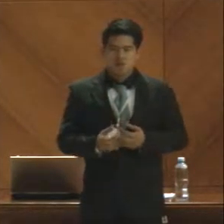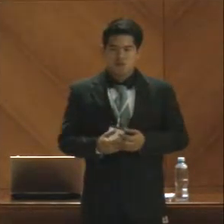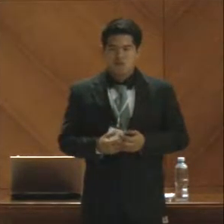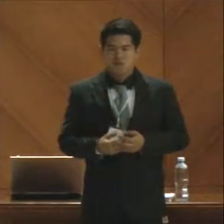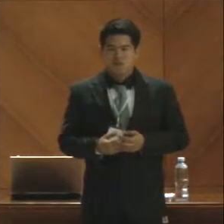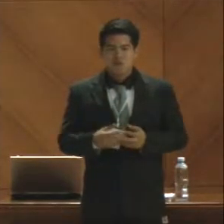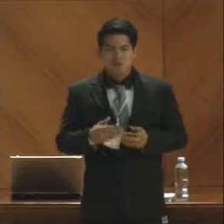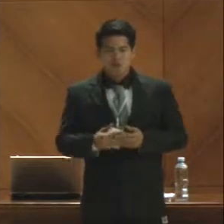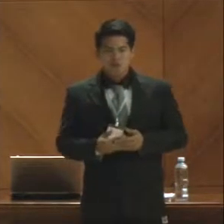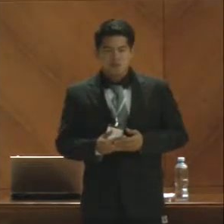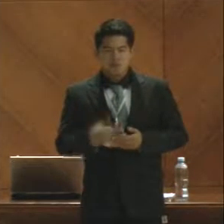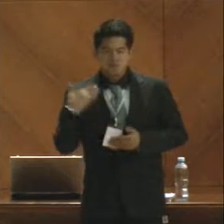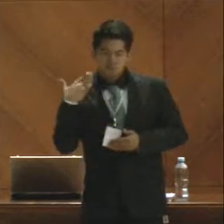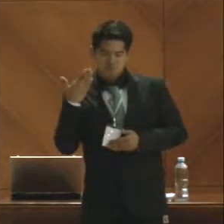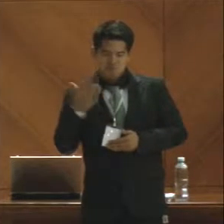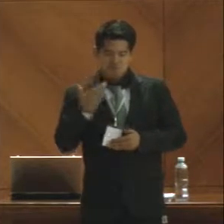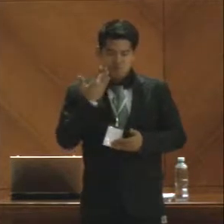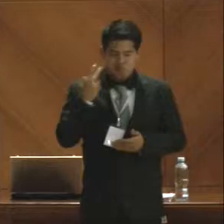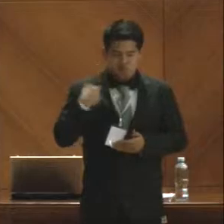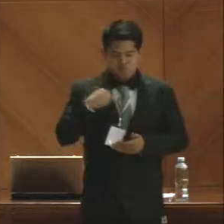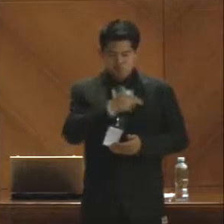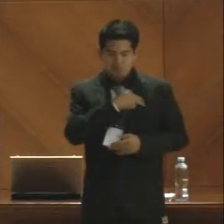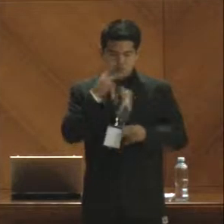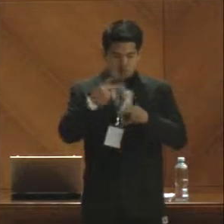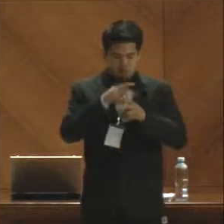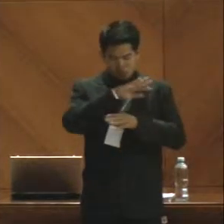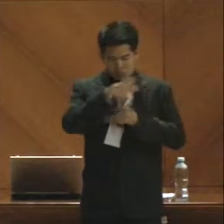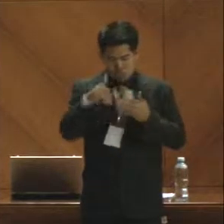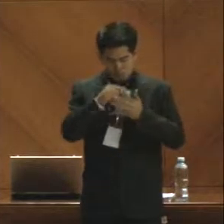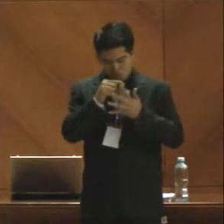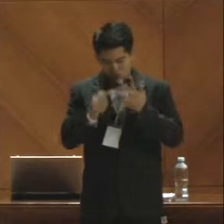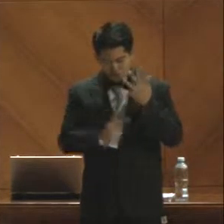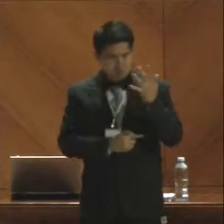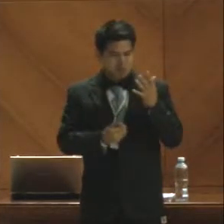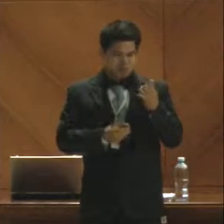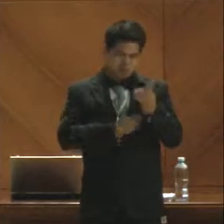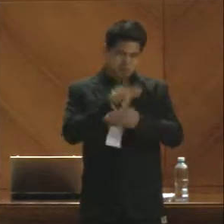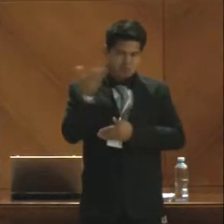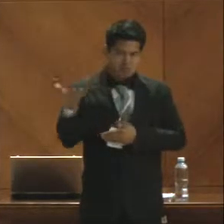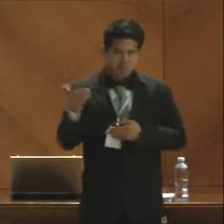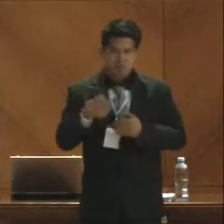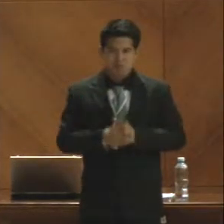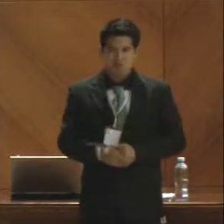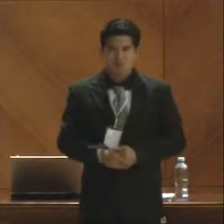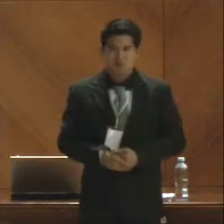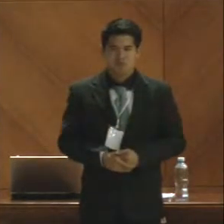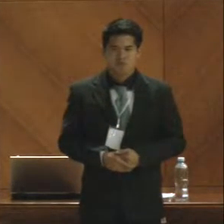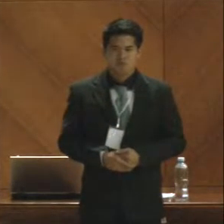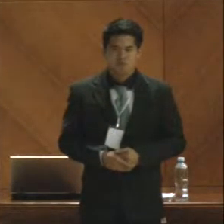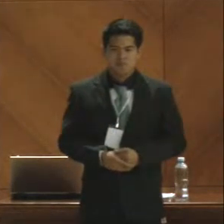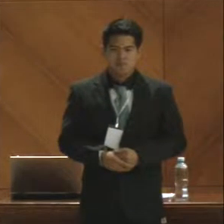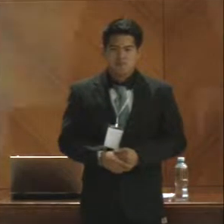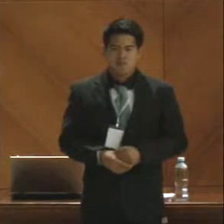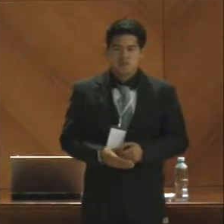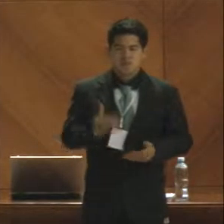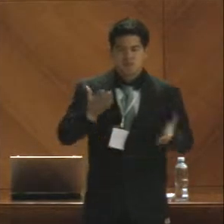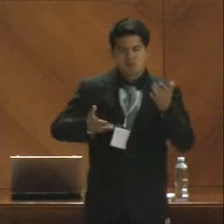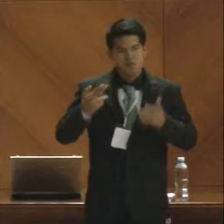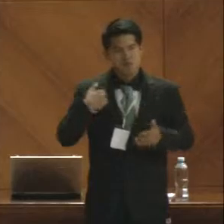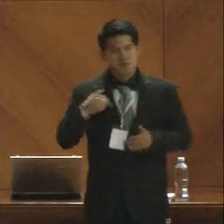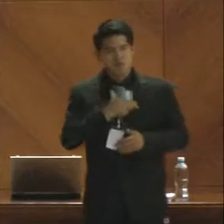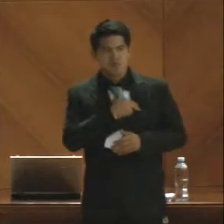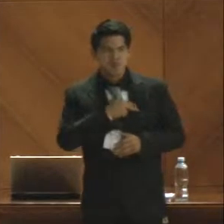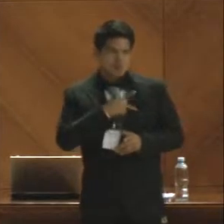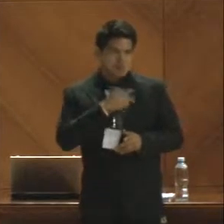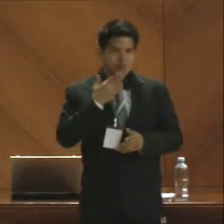corremos el riesgo de vulnerar nuestra privacidad al futuro. No quería profundizar demasiado en el tema del espionaje masivo, pero